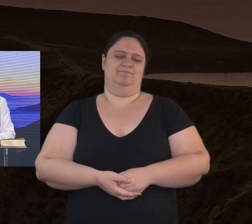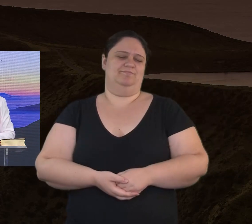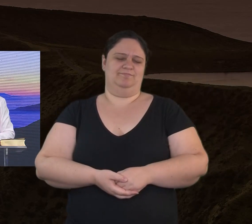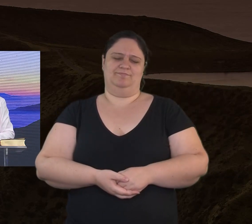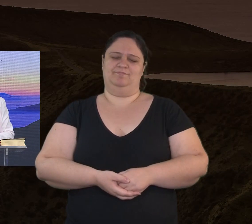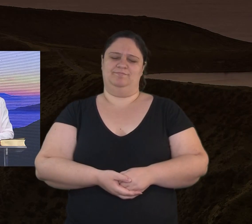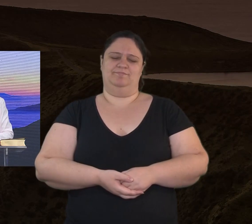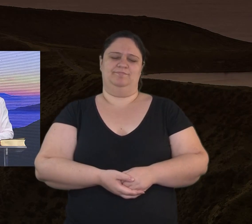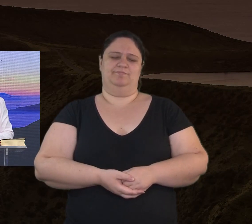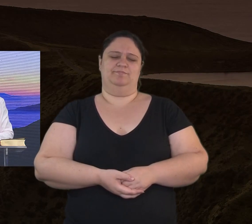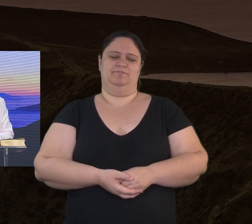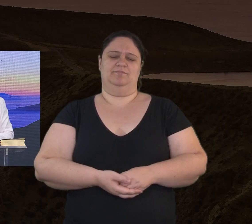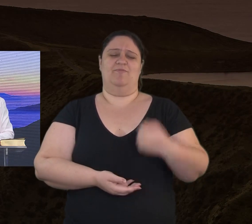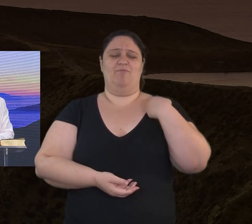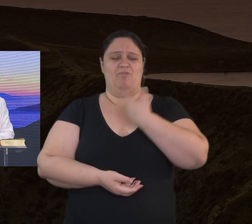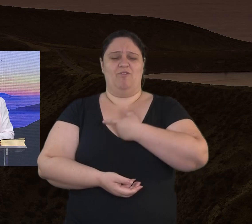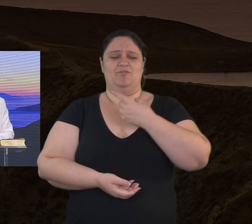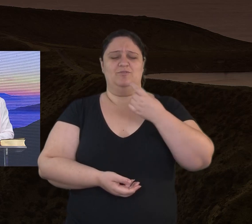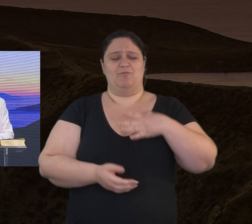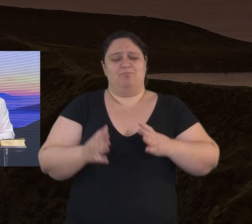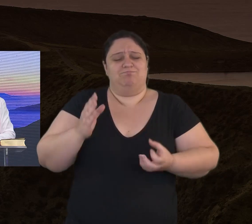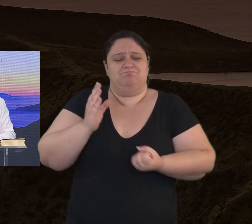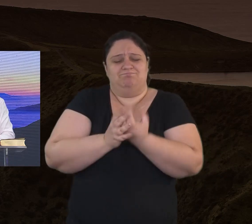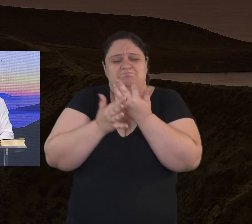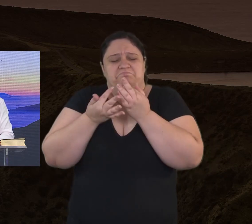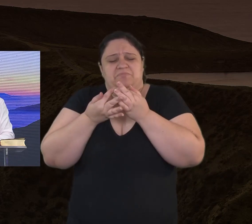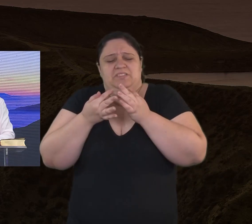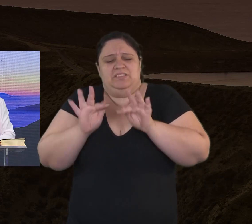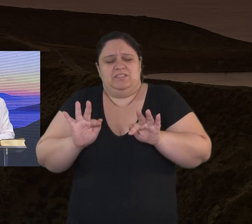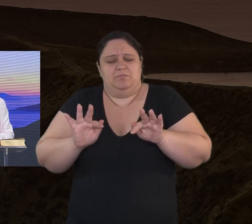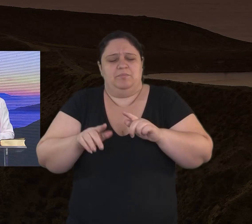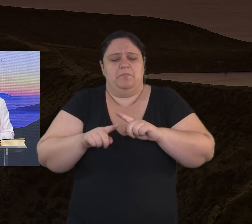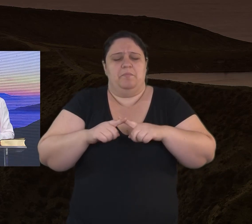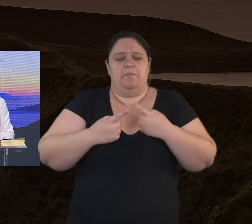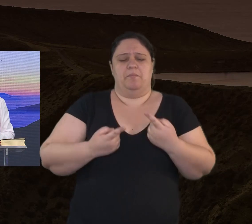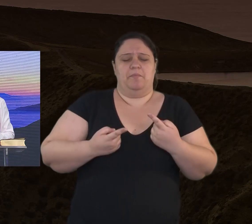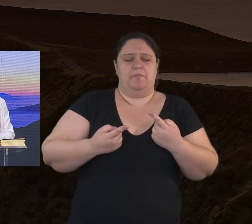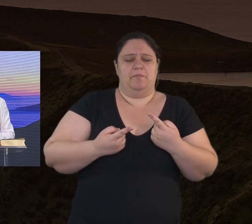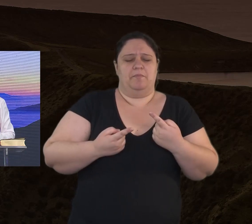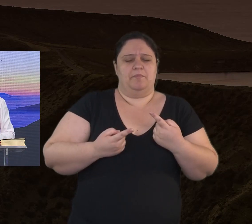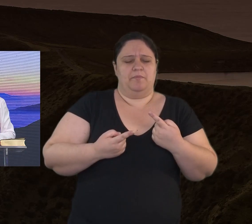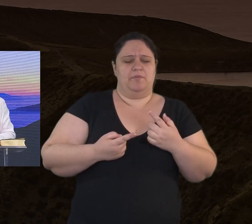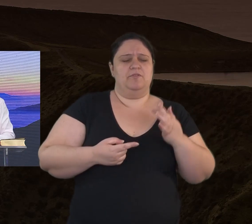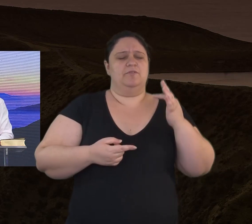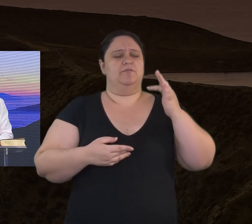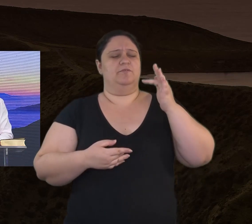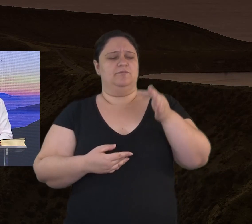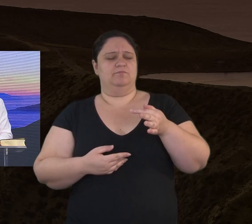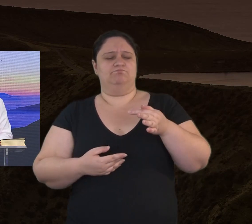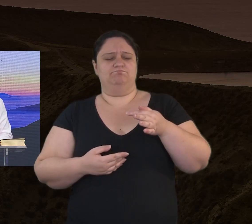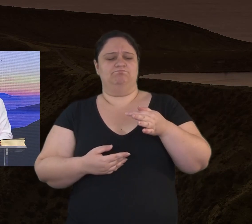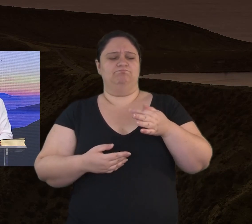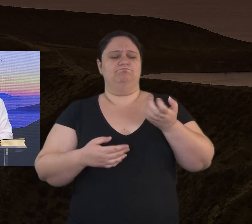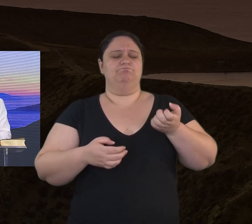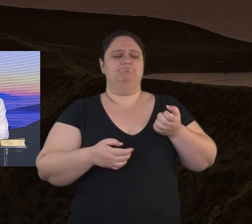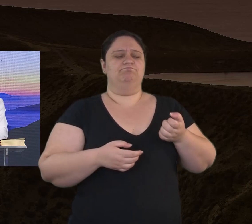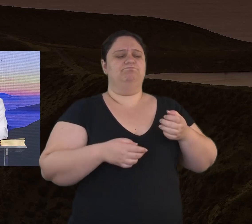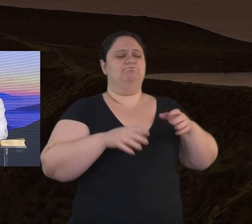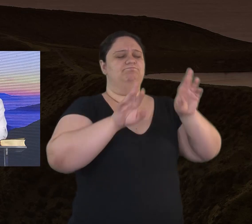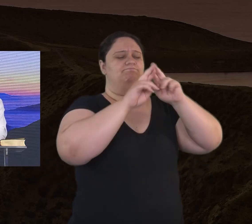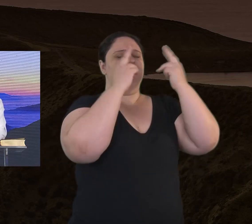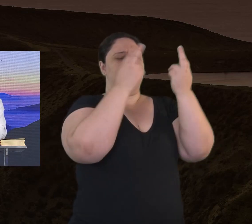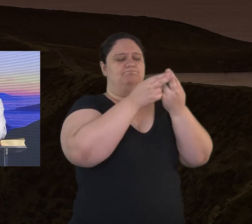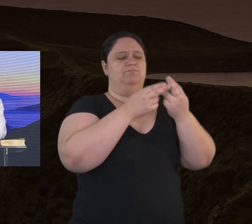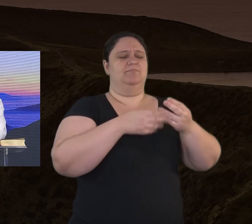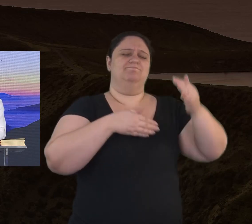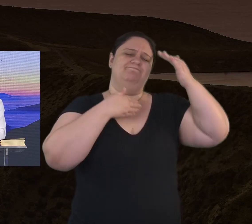Nós somos apenas criaturas que um dia, Senhor, nós rebelamos contra Ti. Mas graças a Deus, pela